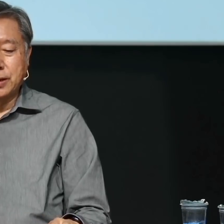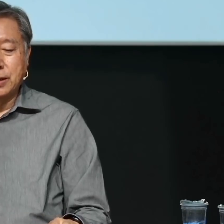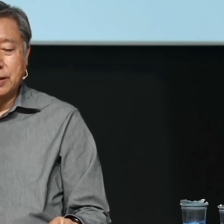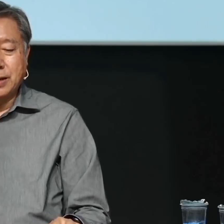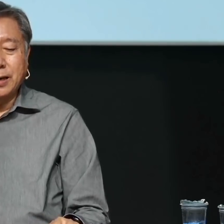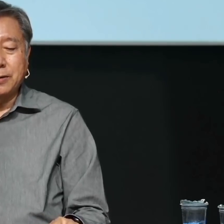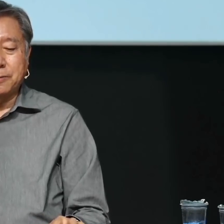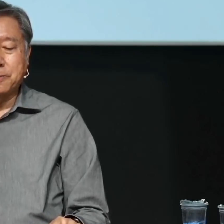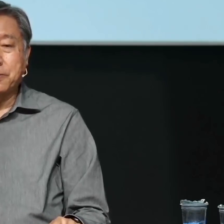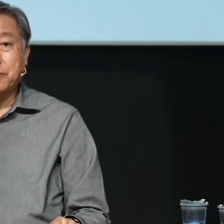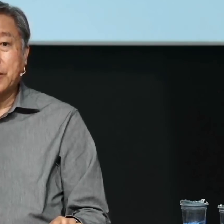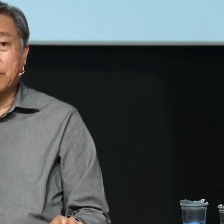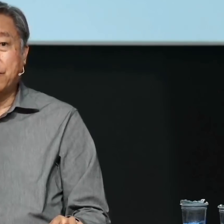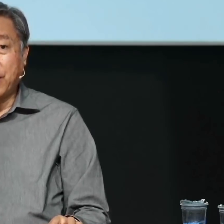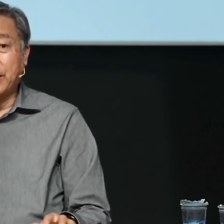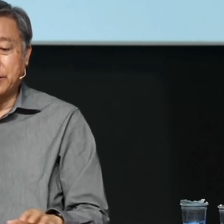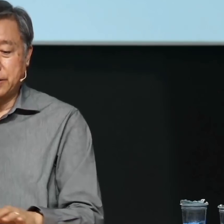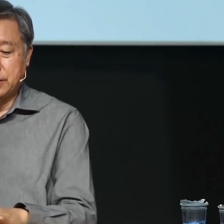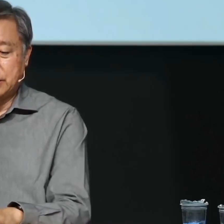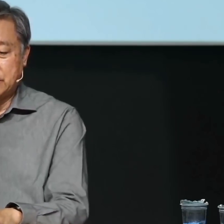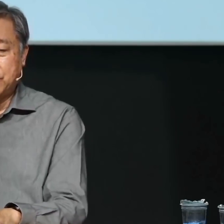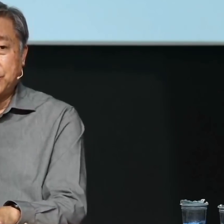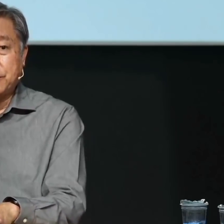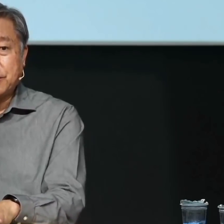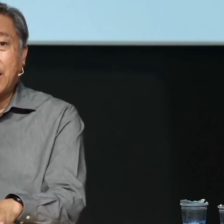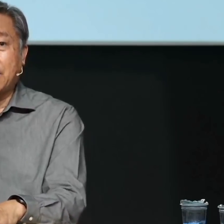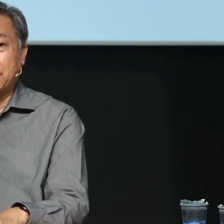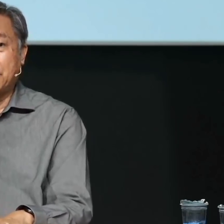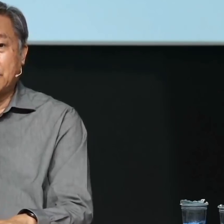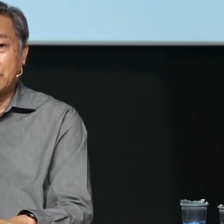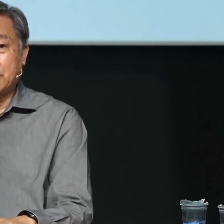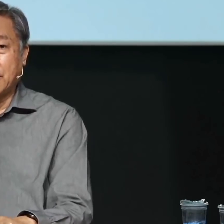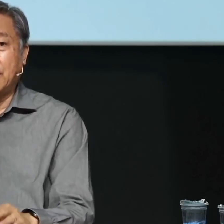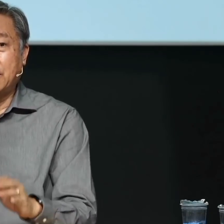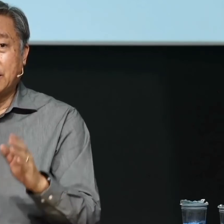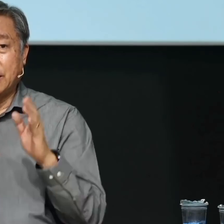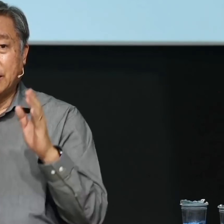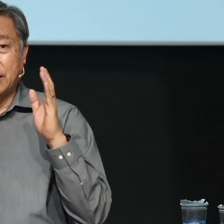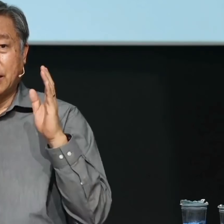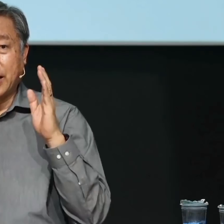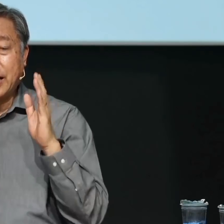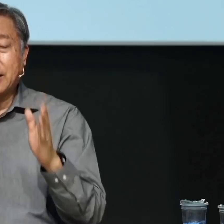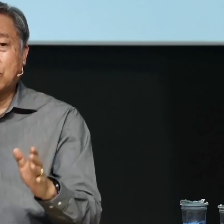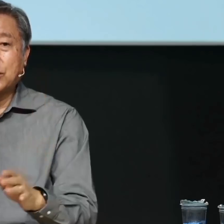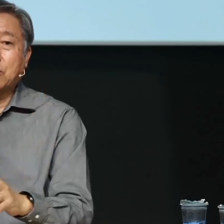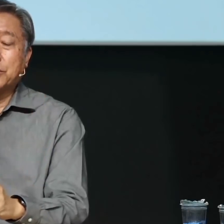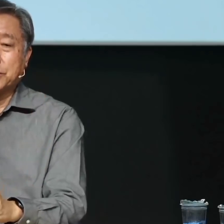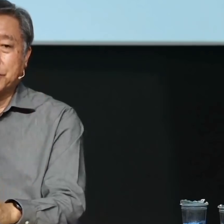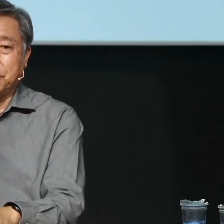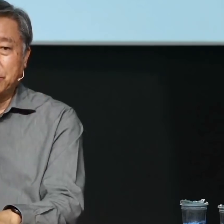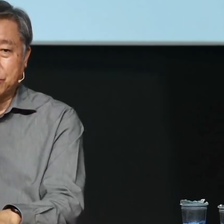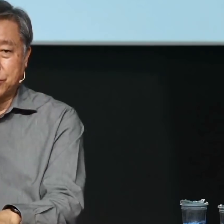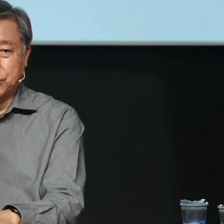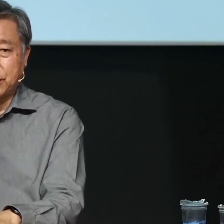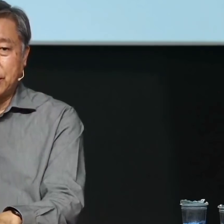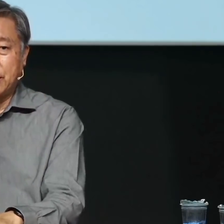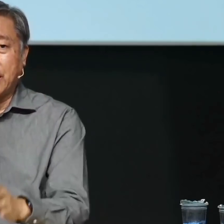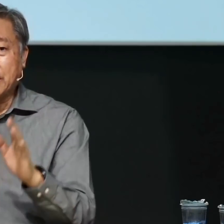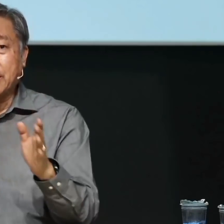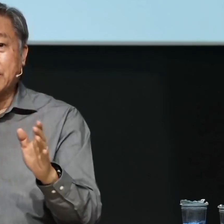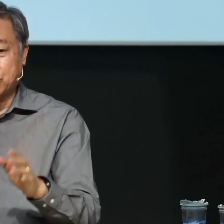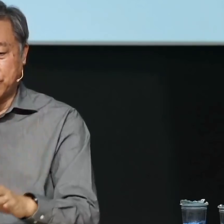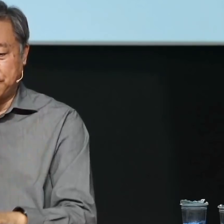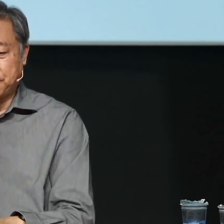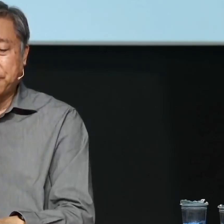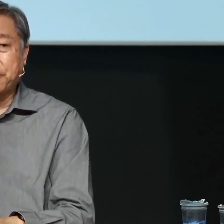que quem vai ditar, né, a regra dos acontecimentos é